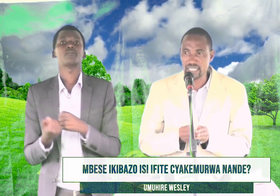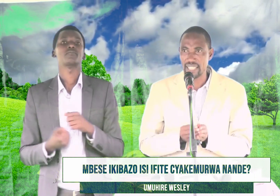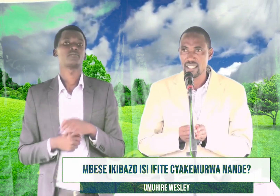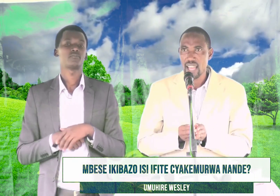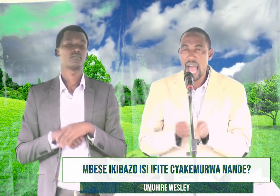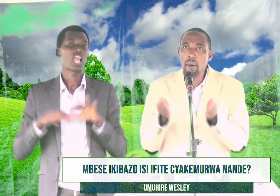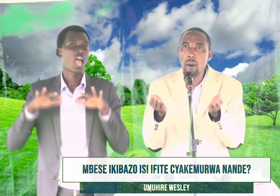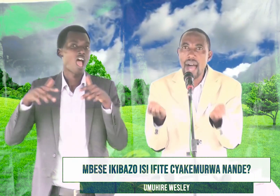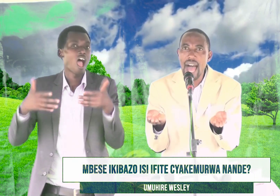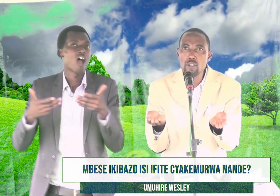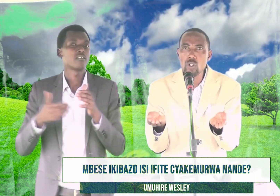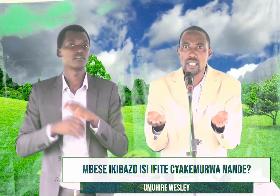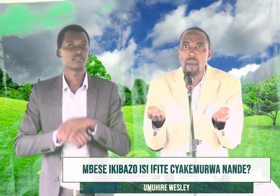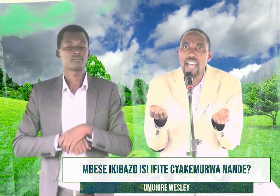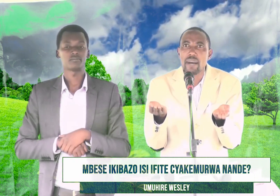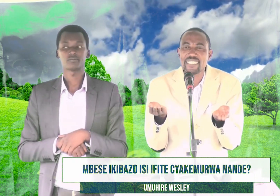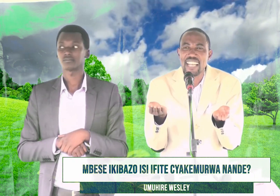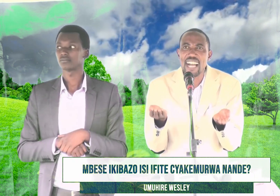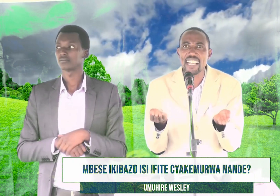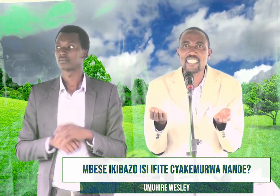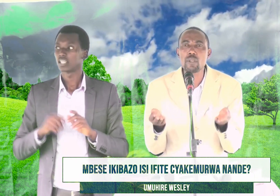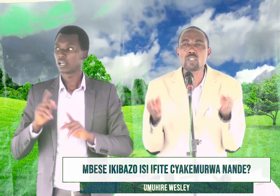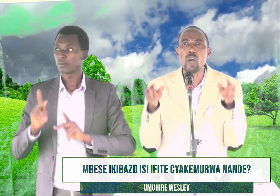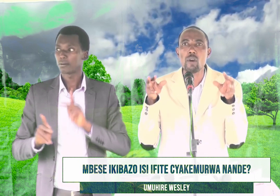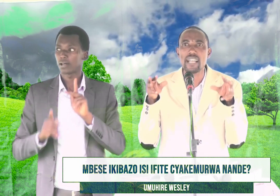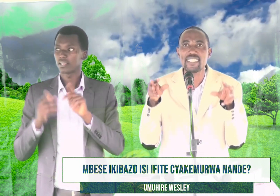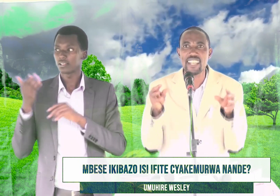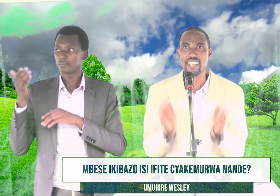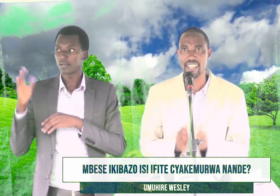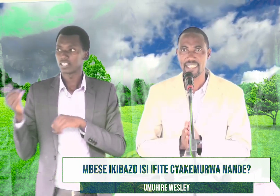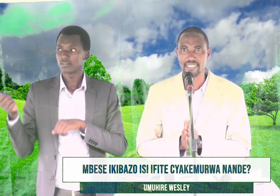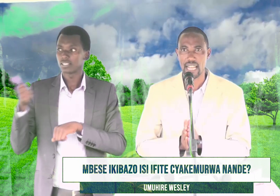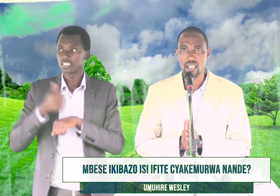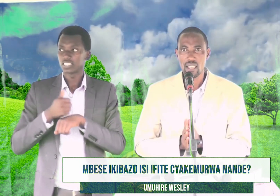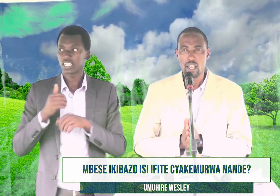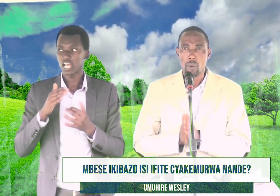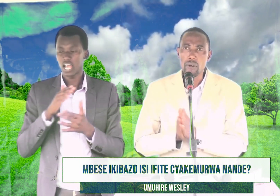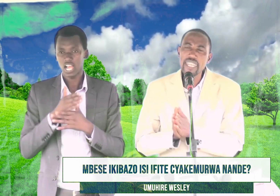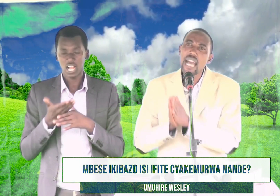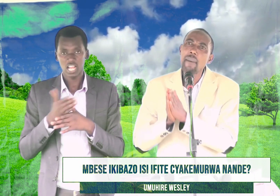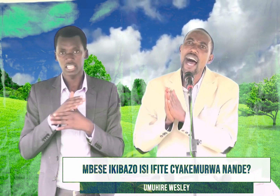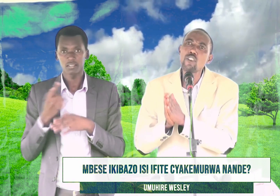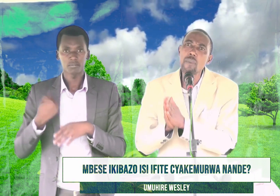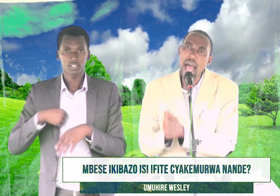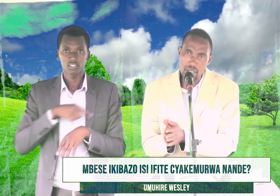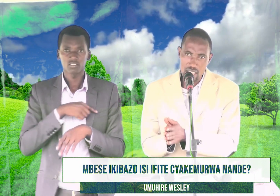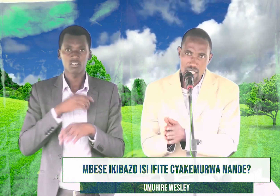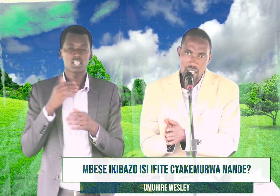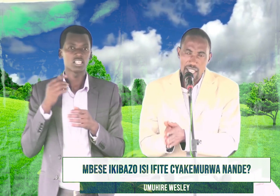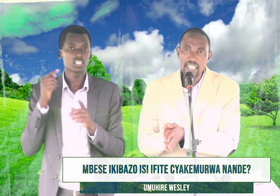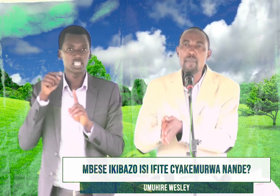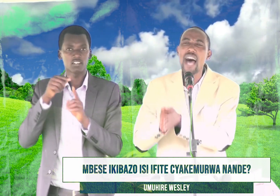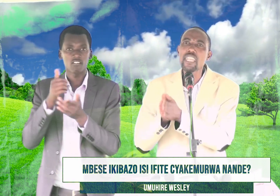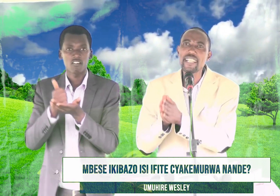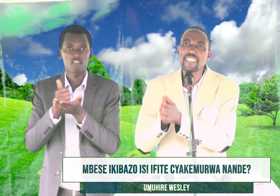ni gute abo bantu Imana ibashyira hagati muri twe ngo ibagirire neza. Buriya abantu babi Imana ibashyira